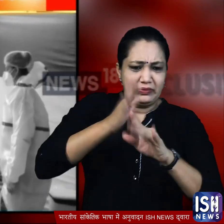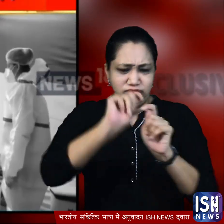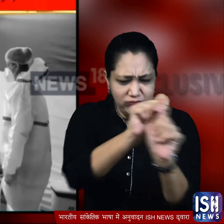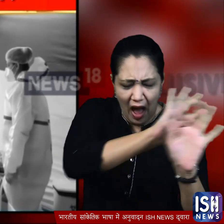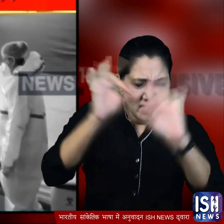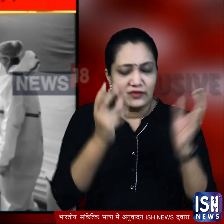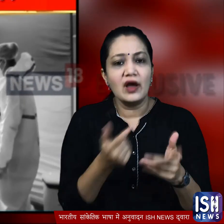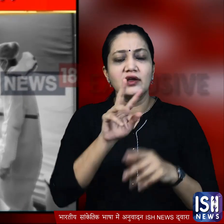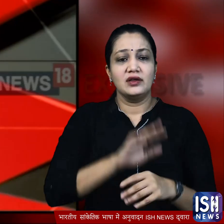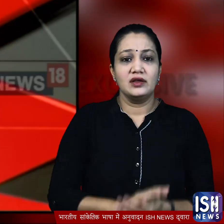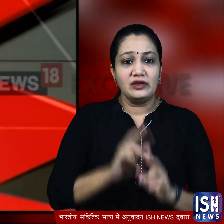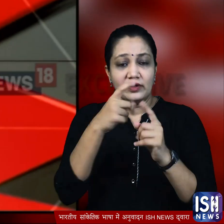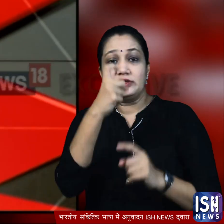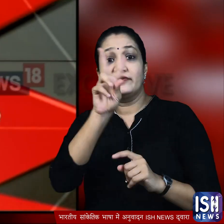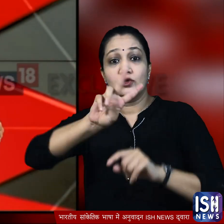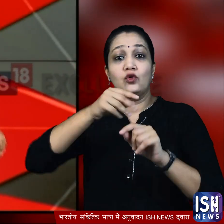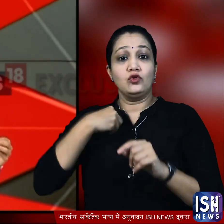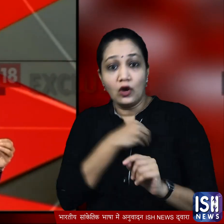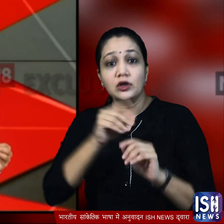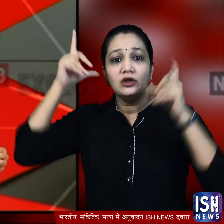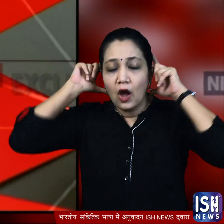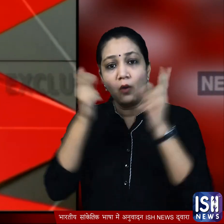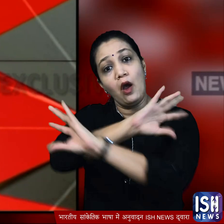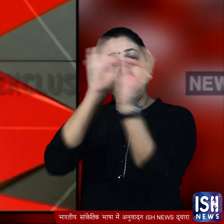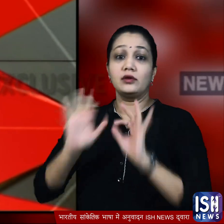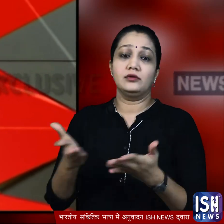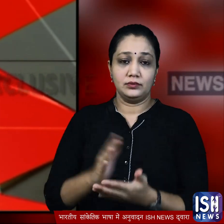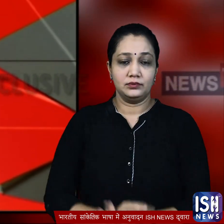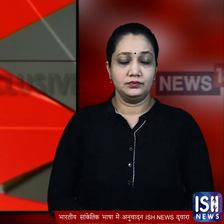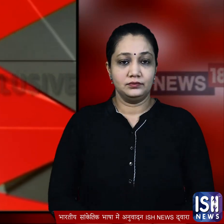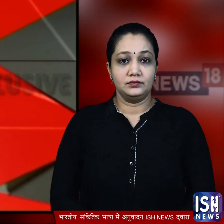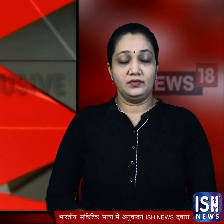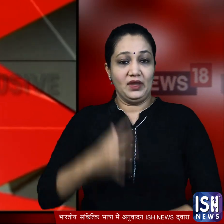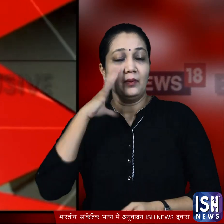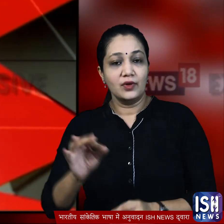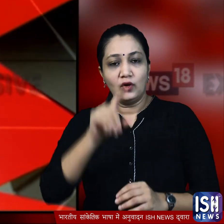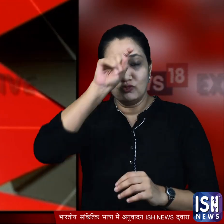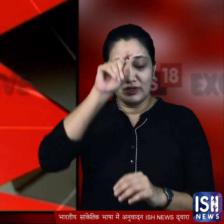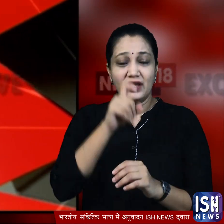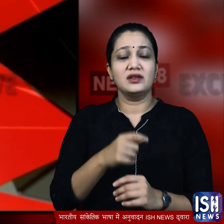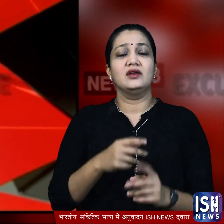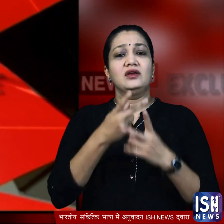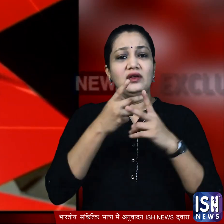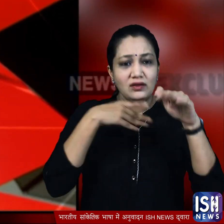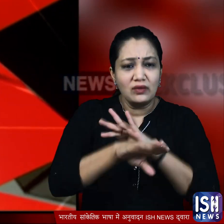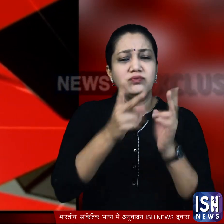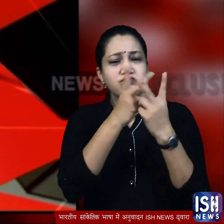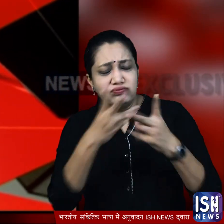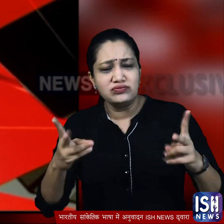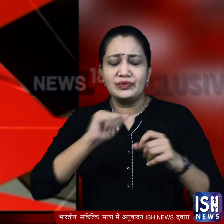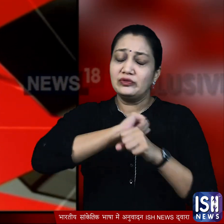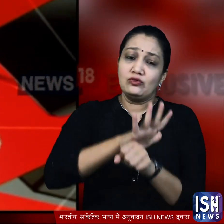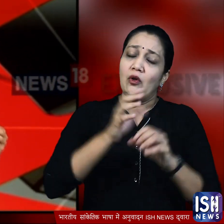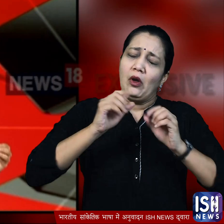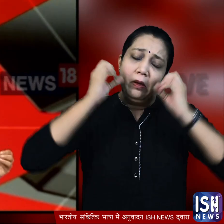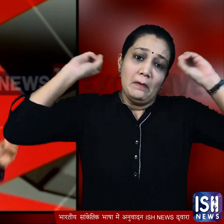मेडिकल टीम भी तैनात की गयी। सौबात की एक बात यह है कि गुजरात में कोरोना की वजह से हालात बेहद खराब हैं। सिर्फ